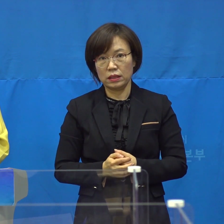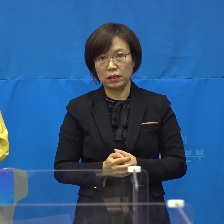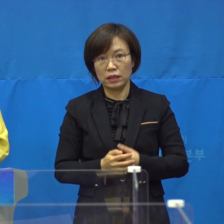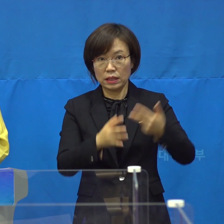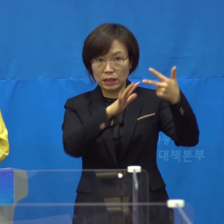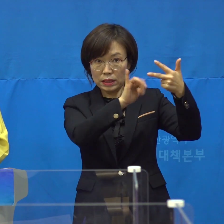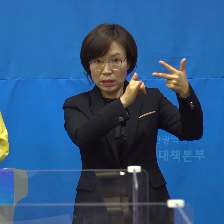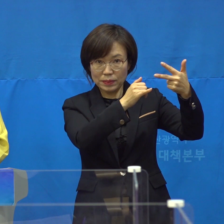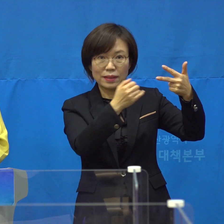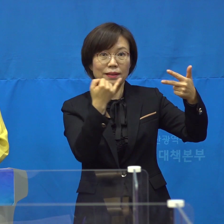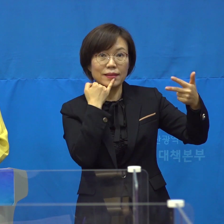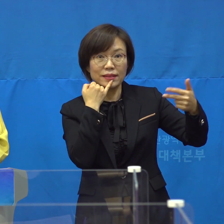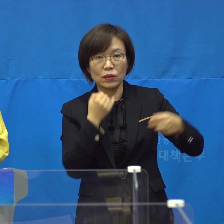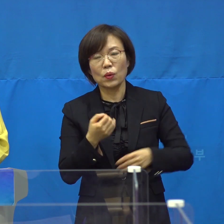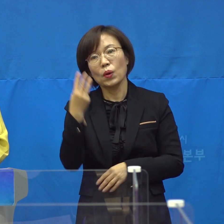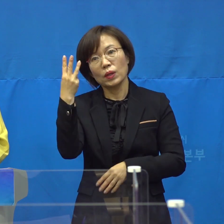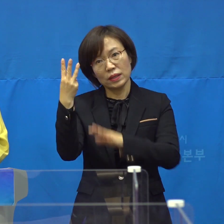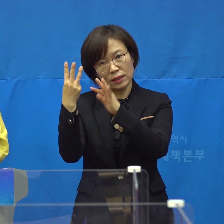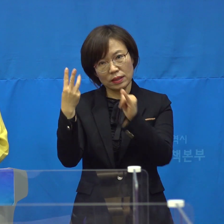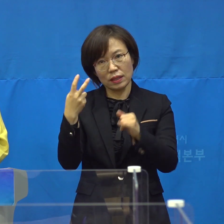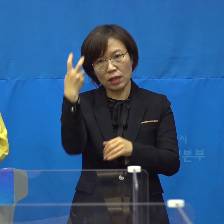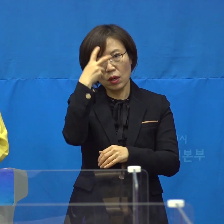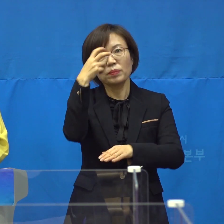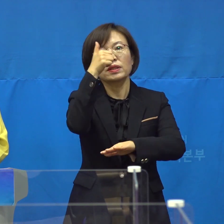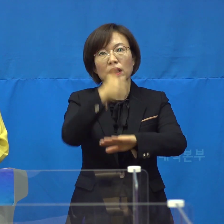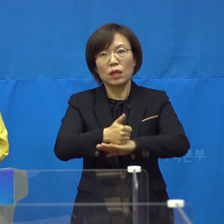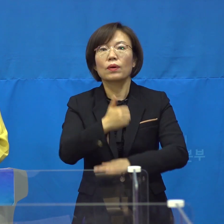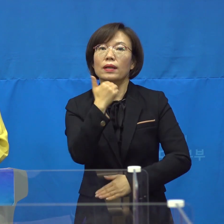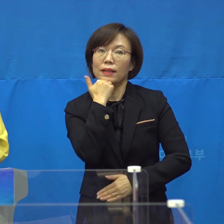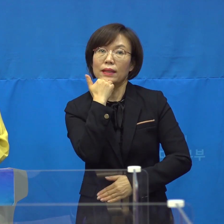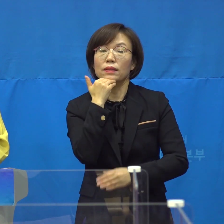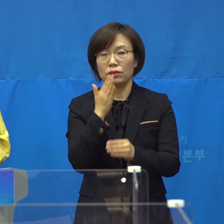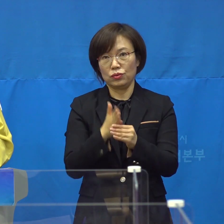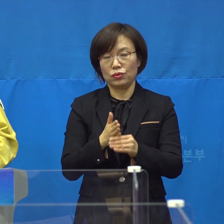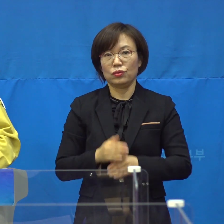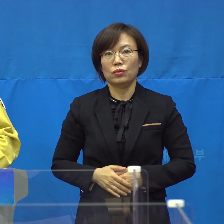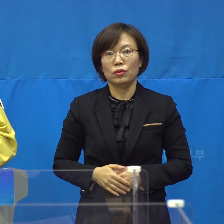7명이 음성, 3명은 검사 결과를 기다리고 있습니다.